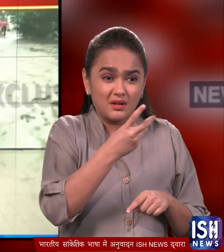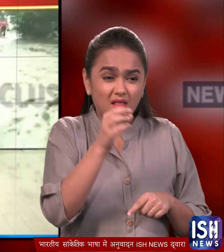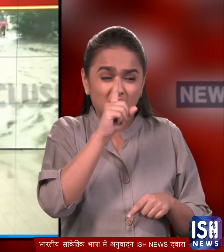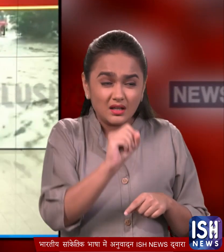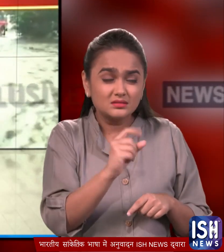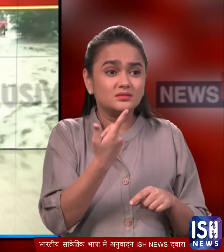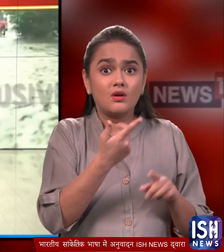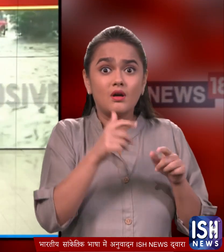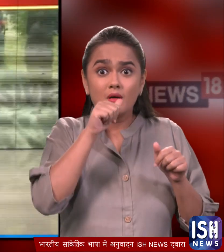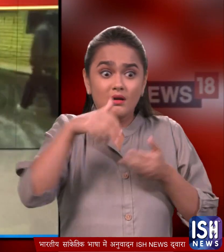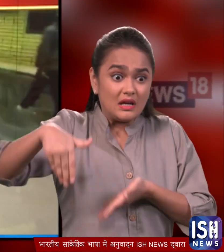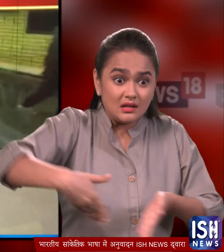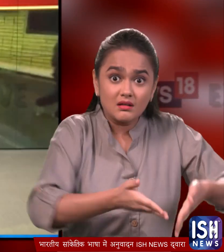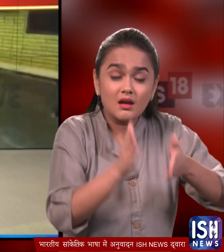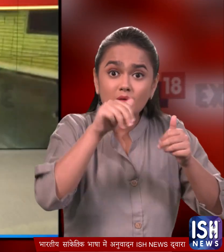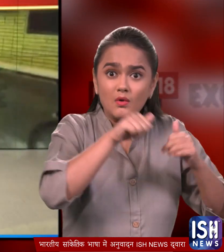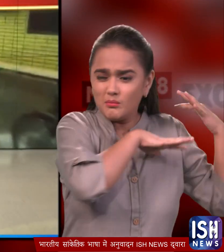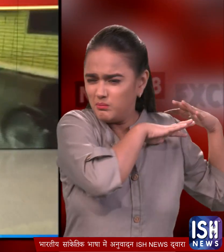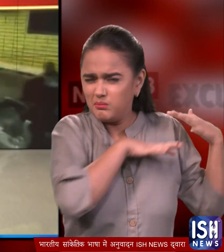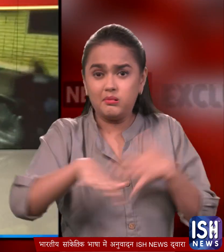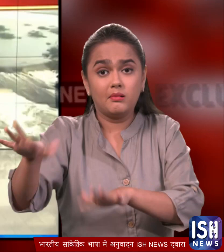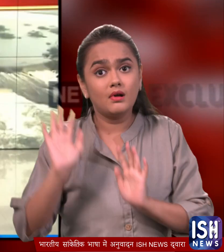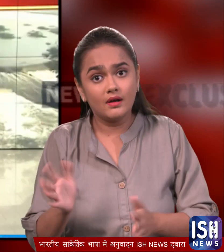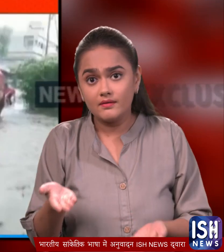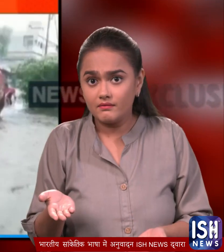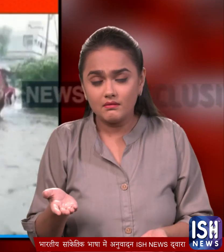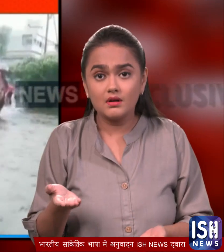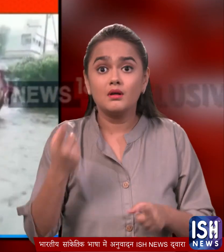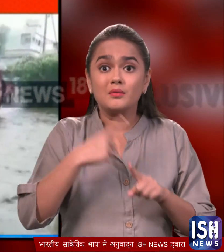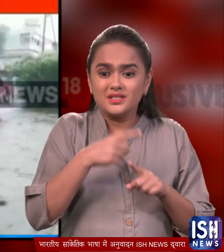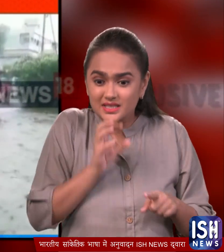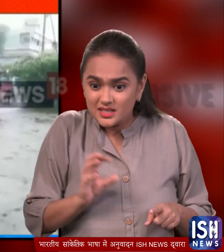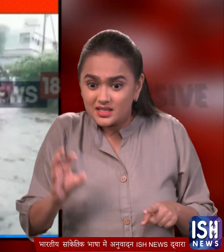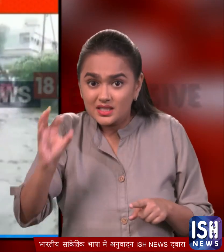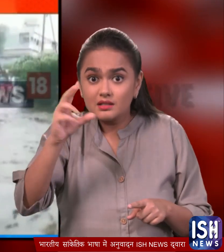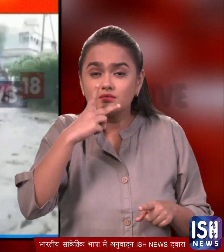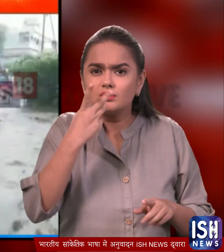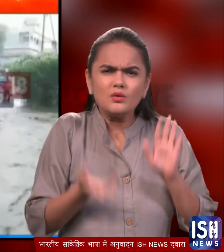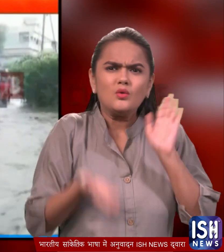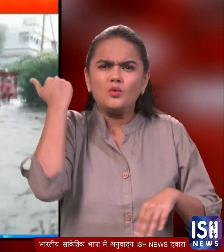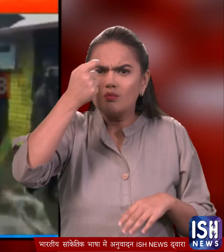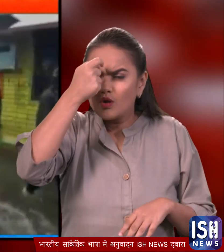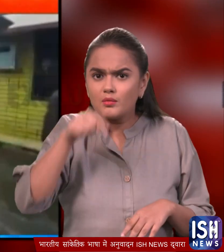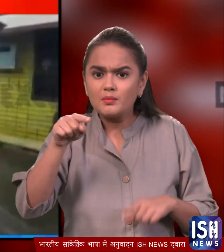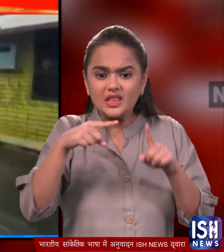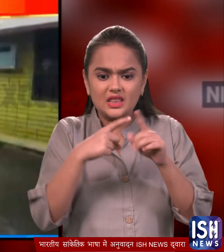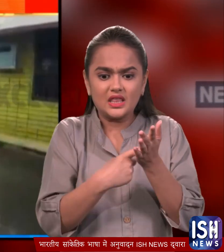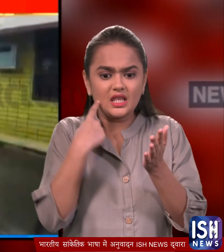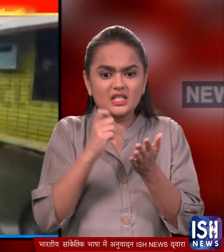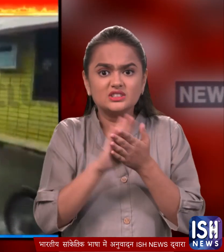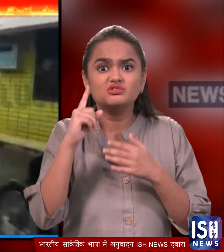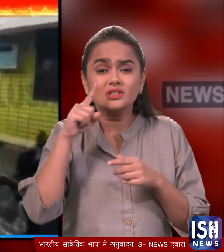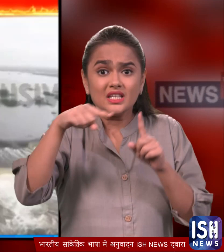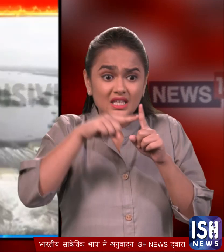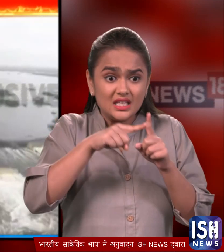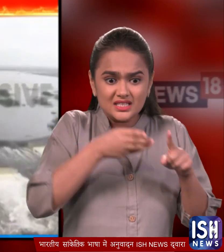ज्यादा है जहां रिहायशी इलाकों में नदियों का पानी पहुंच चुका है। और जिन जिलों में हालात सबसे ज्यादा बिगड़े उनमें त्रिची भी